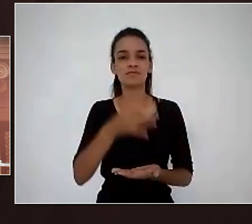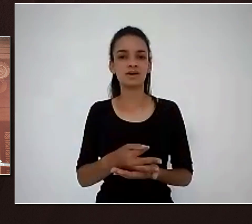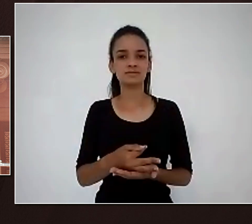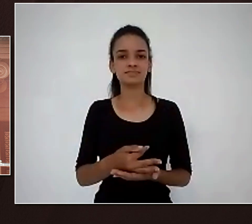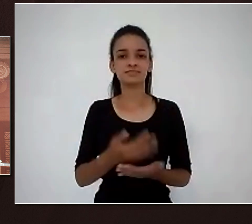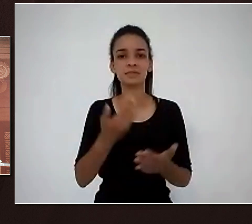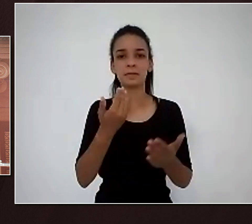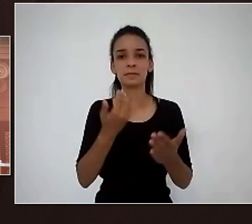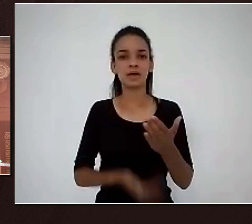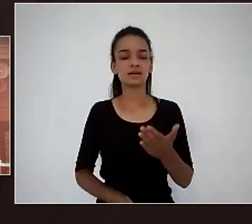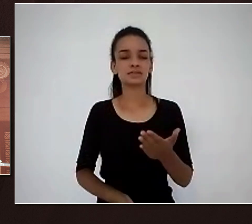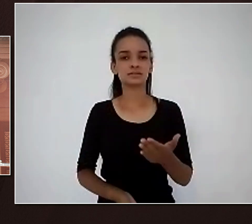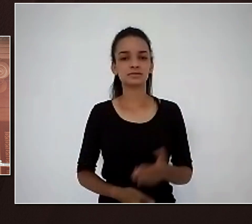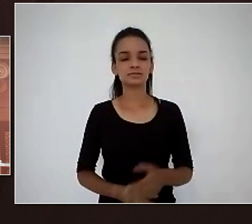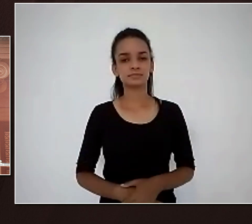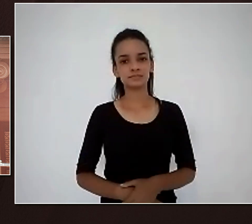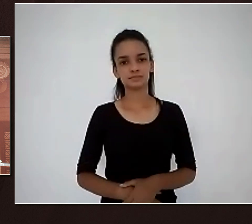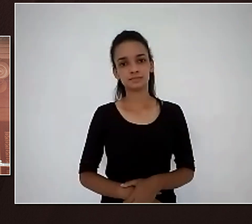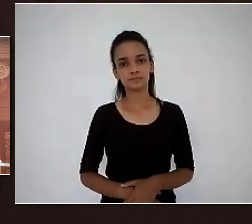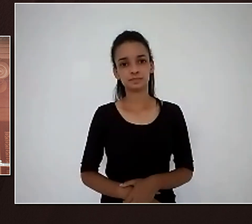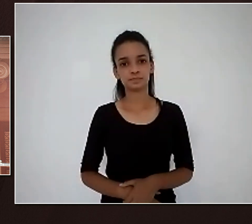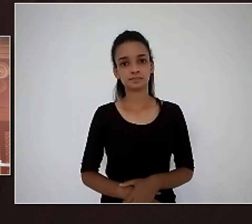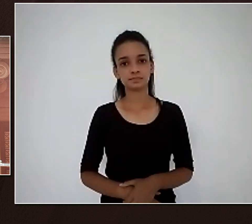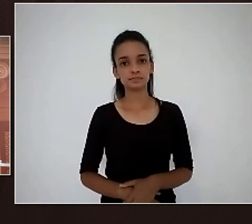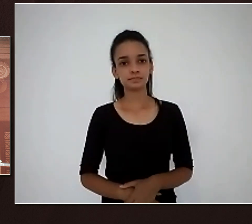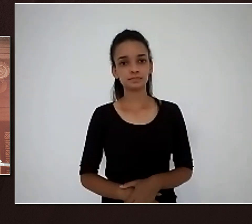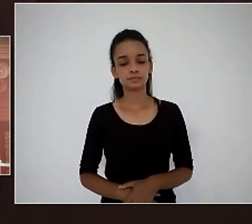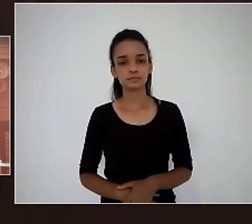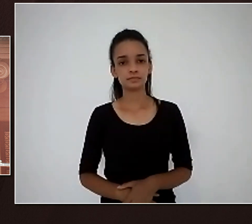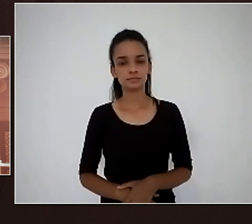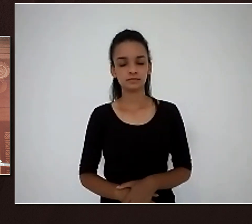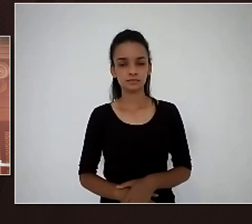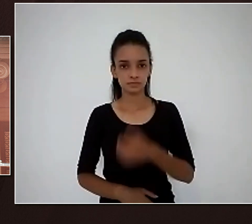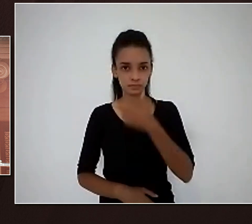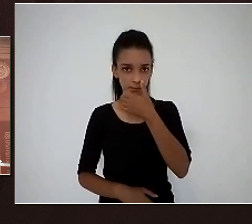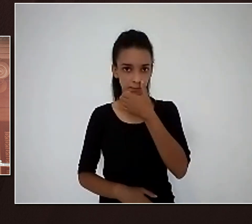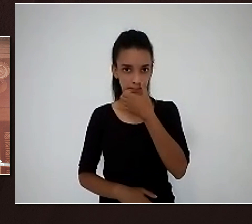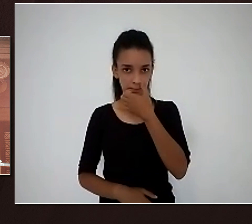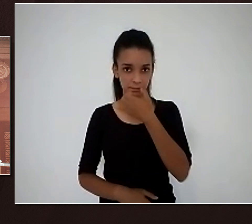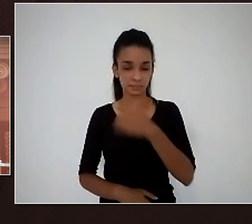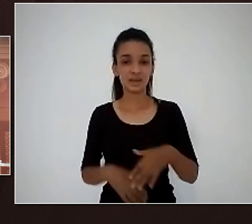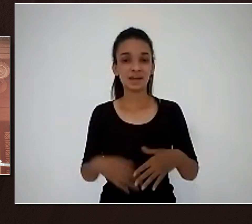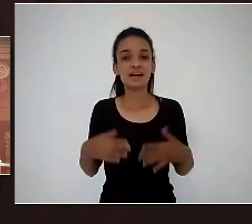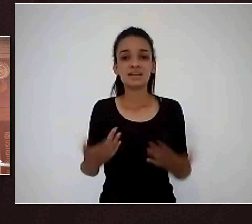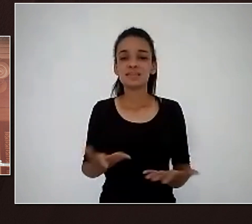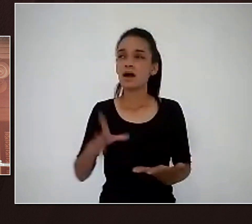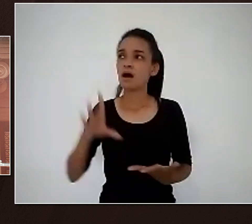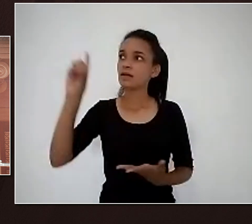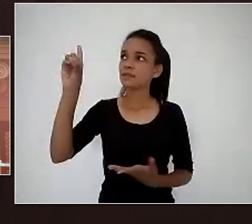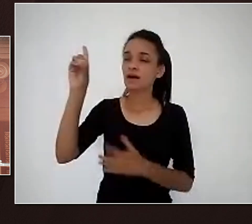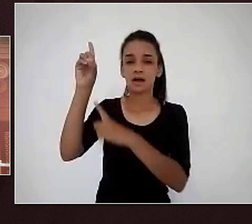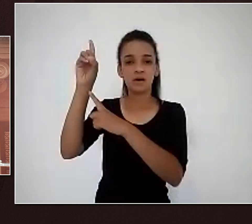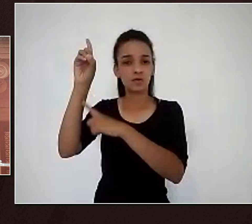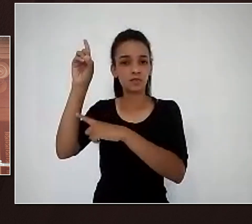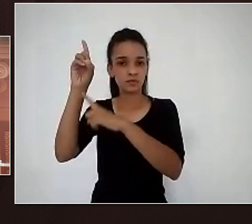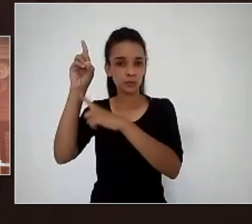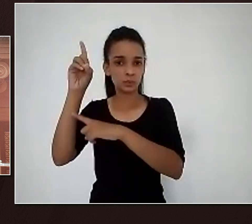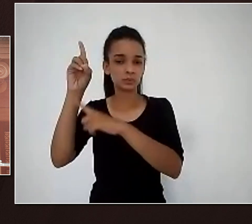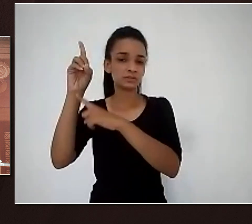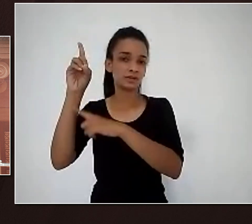palavra de Deus é colocada de lado. E a vontade de Deus, e a vontade